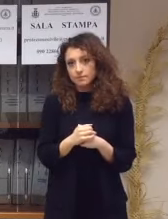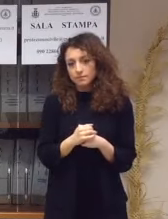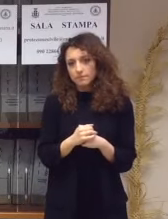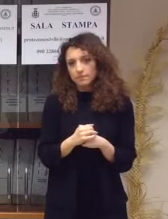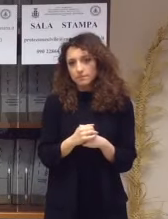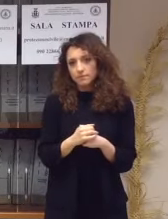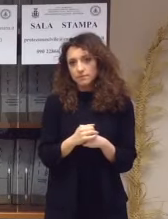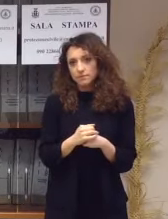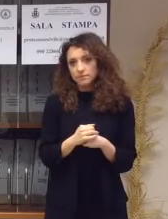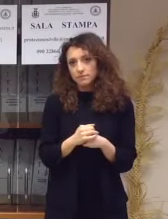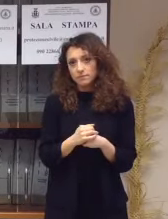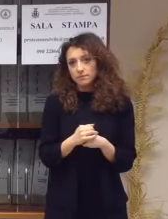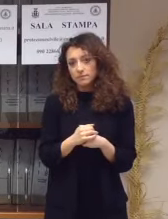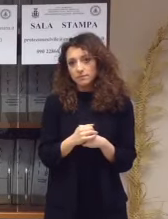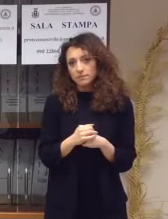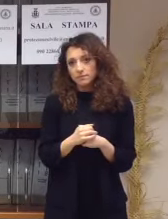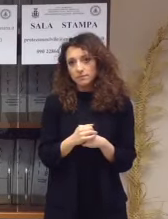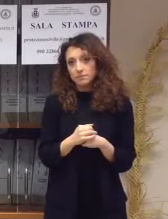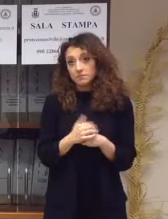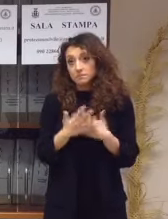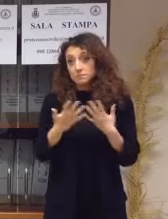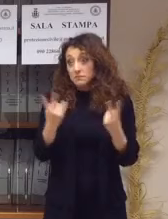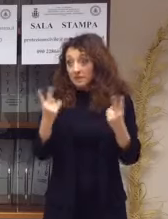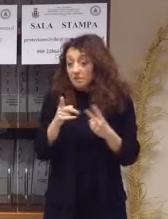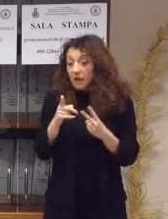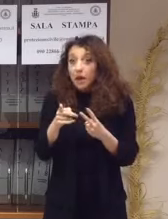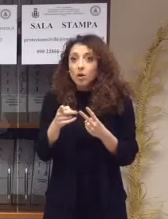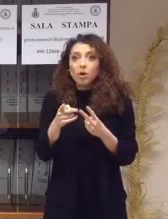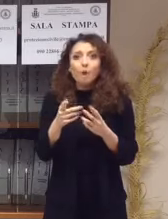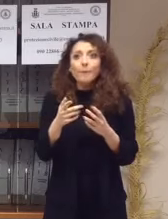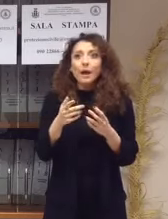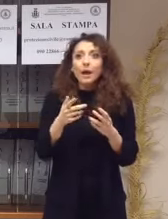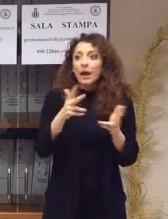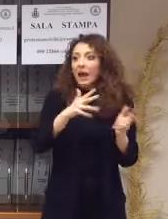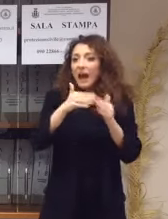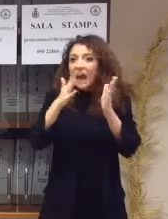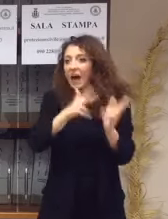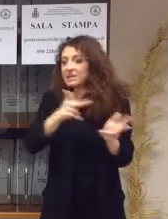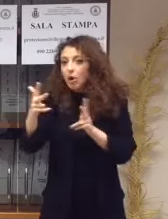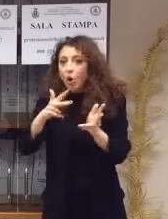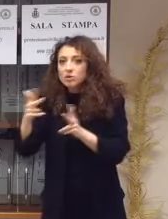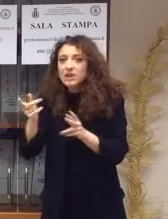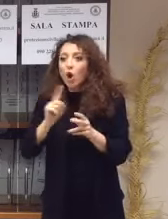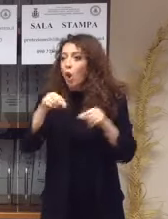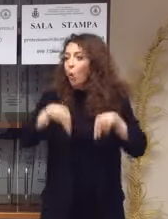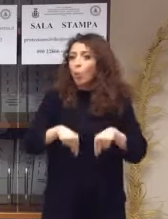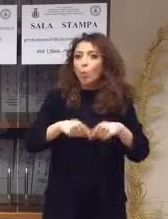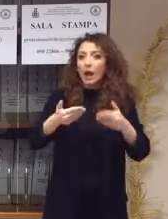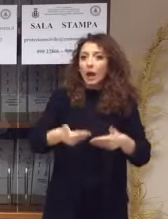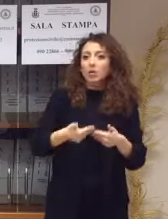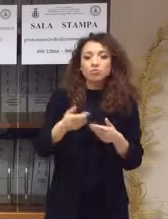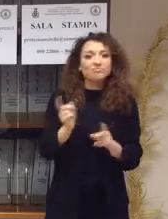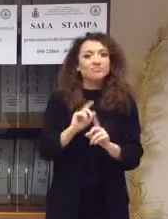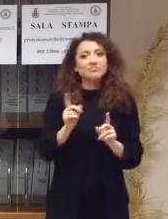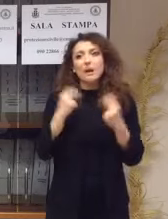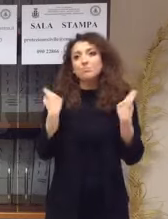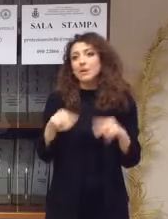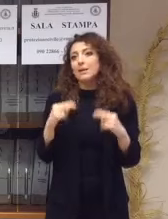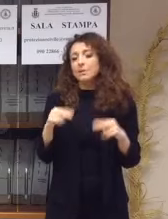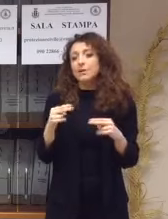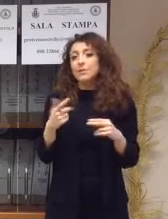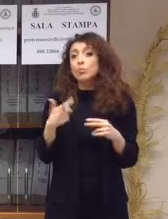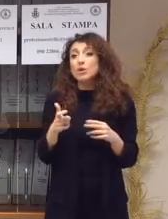neanche consentire di fare consegne a casa o di stare qui, perché? Perché